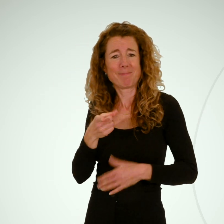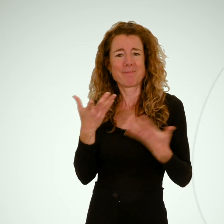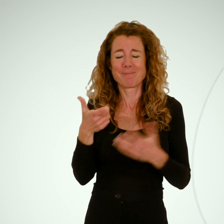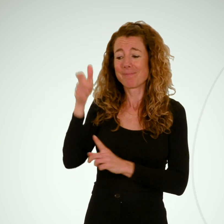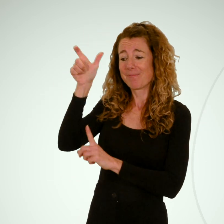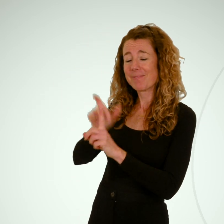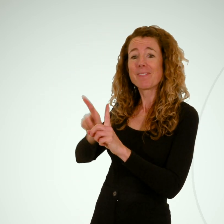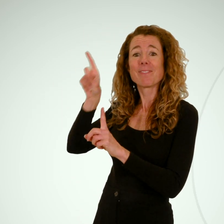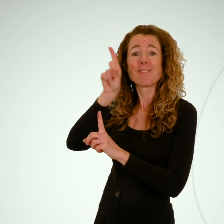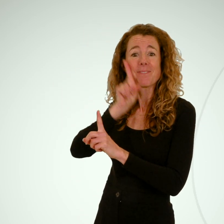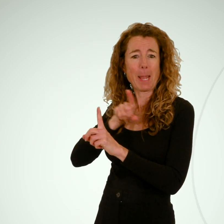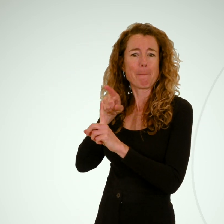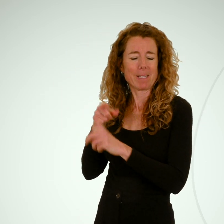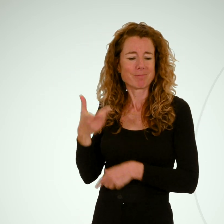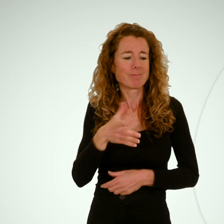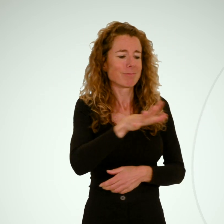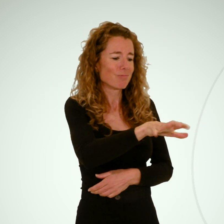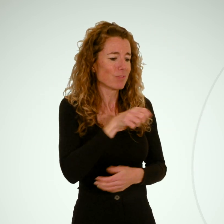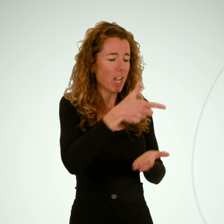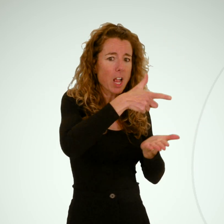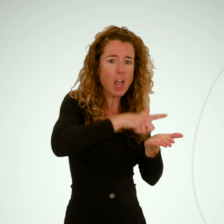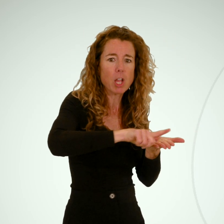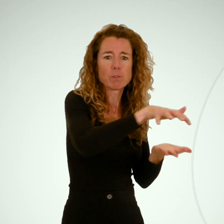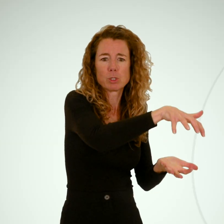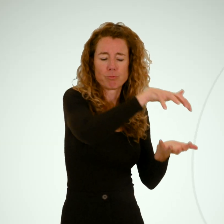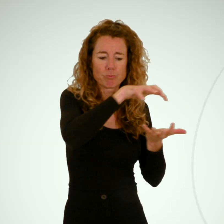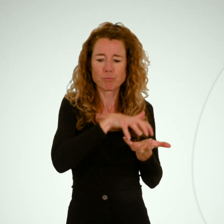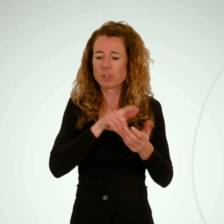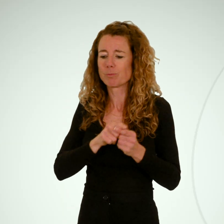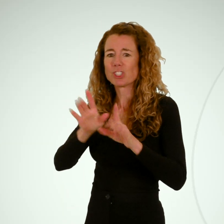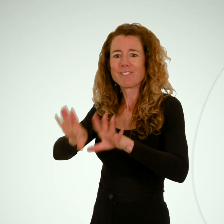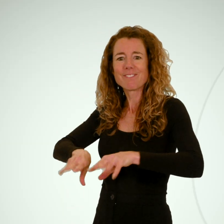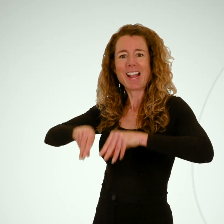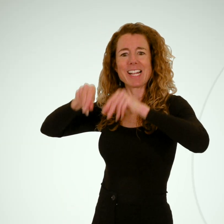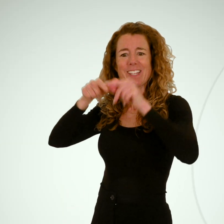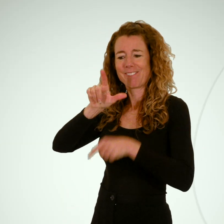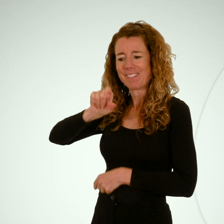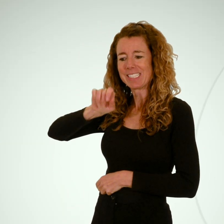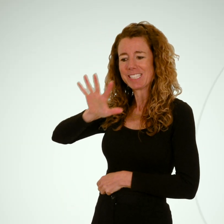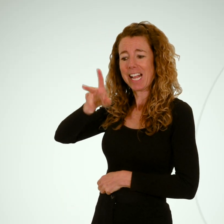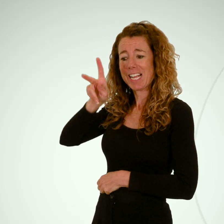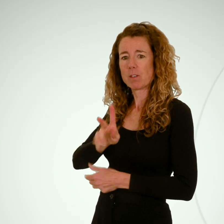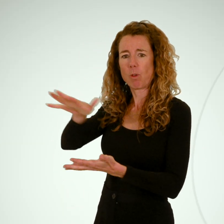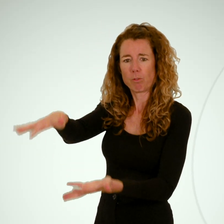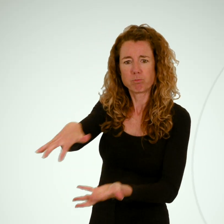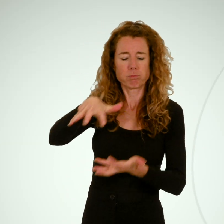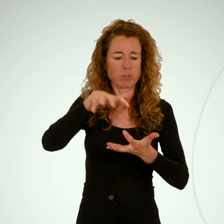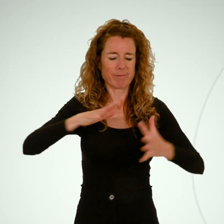ressemble à ceci. Une femme prend de la levure et la mélange à 25 kilos de farine, et toute